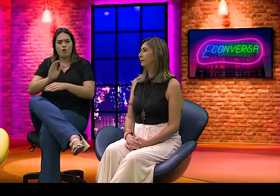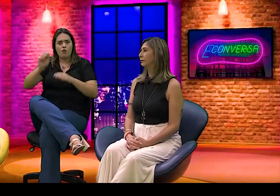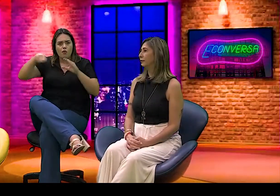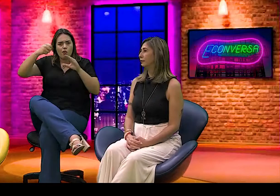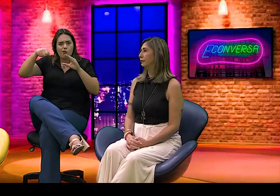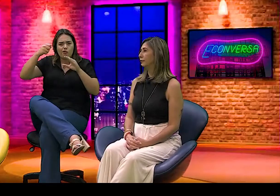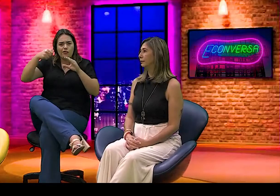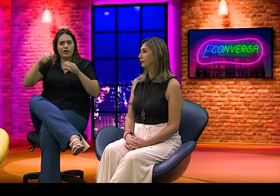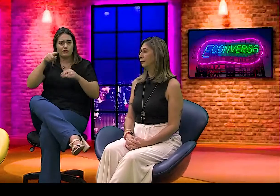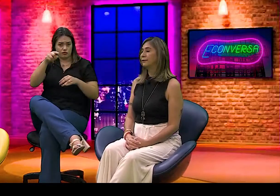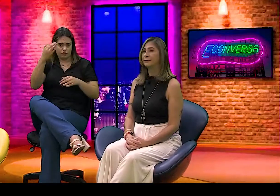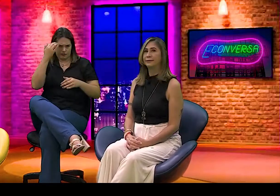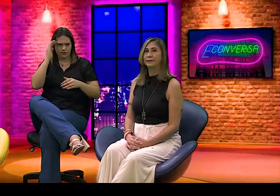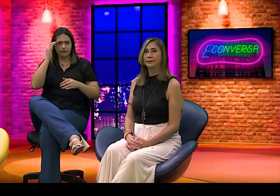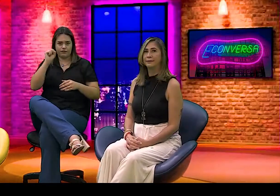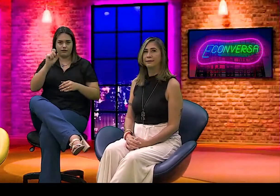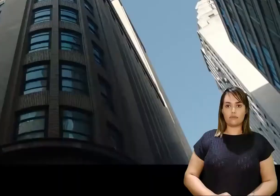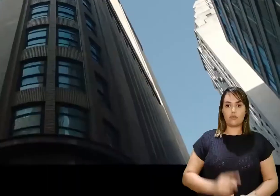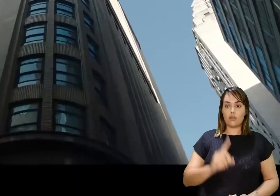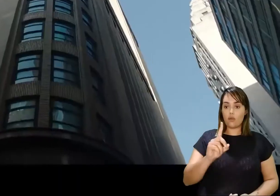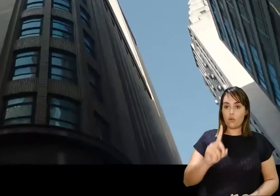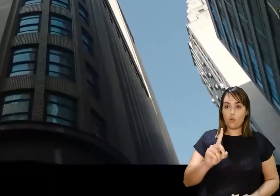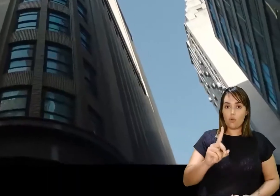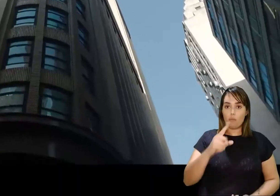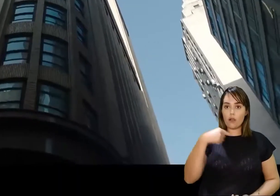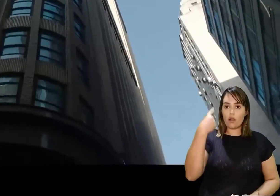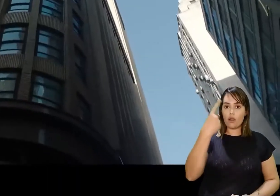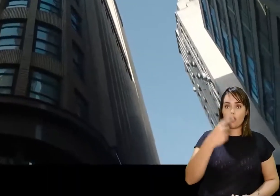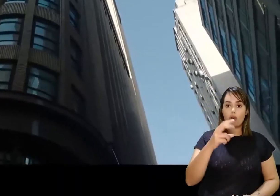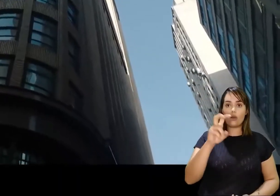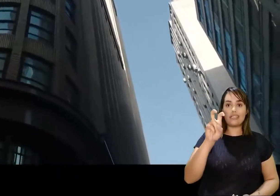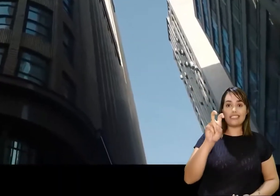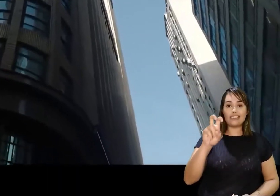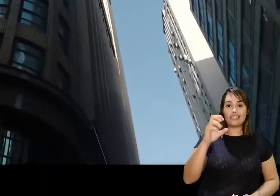dela, para vocês entenderem um pouco melhor.